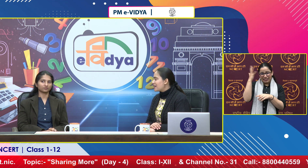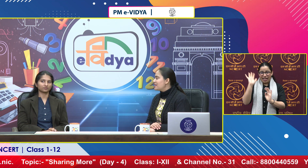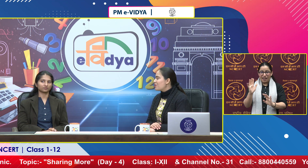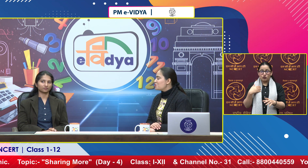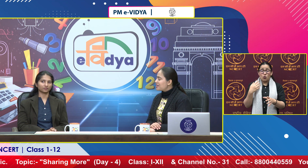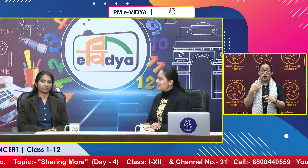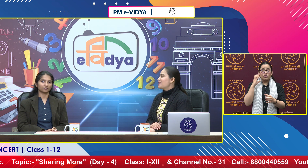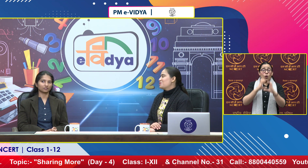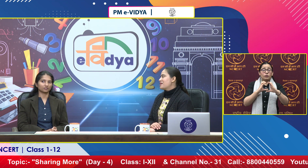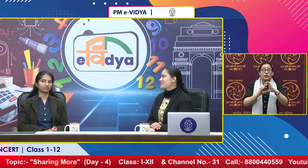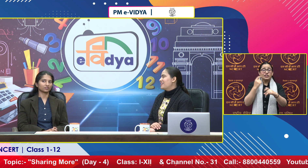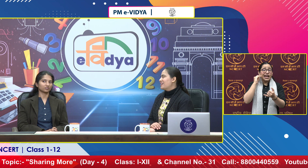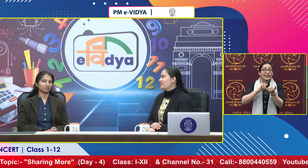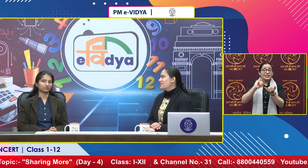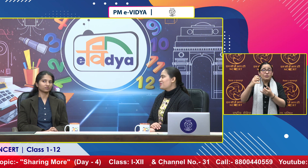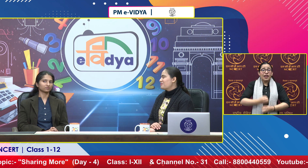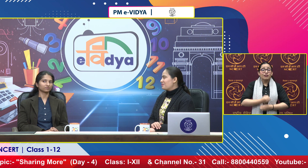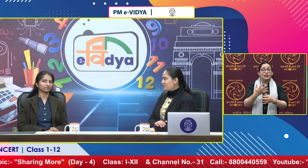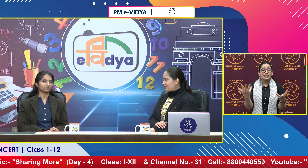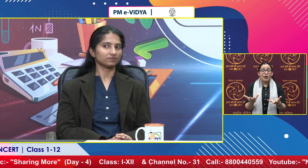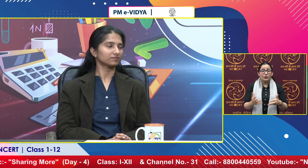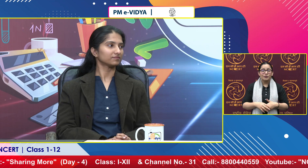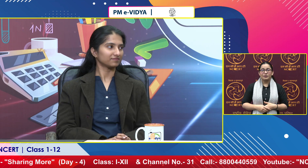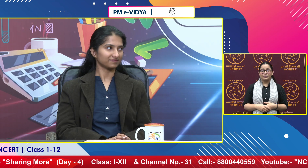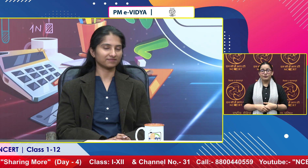कॉन्वर्सेशन को साइन लैंग्वेज में कैसे एक्सप्रेस करेंगे?